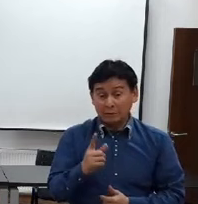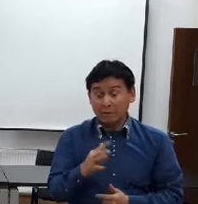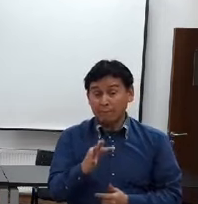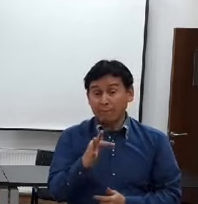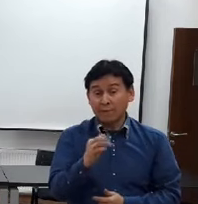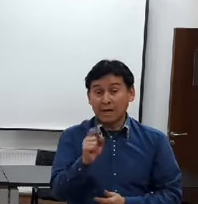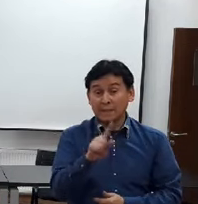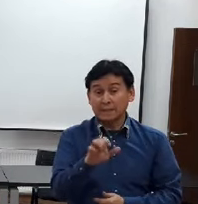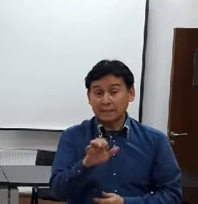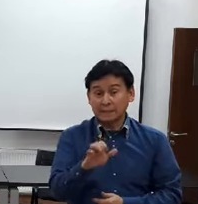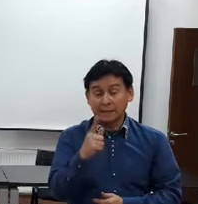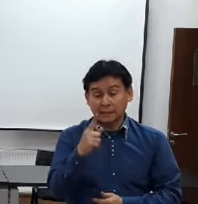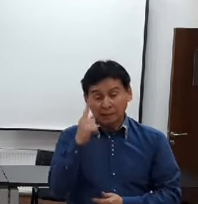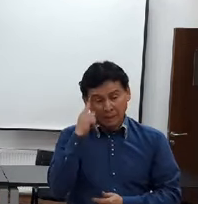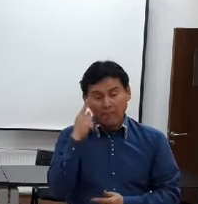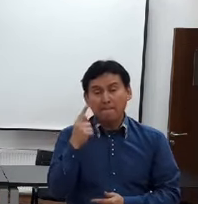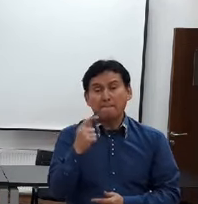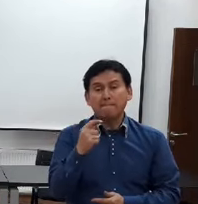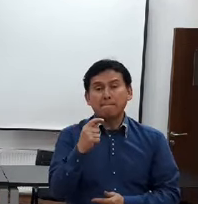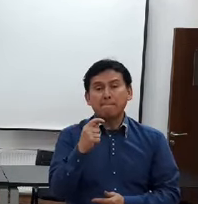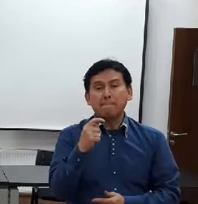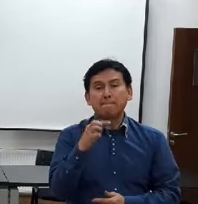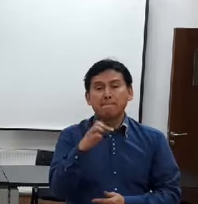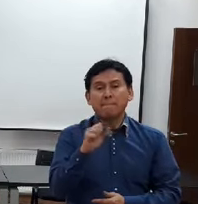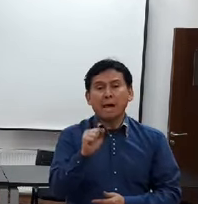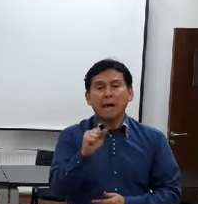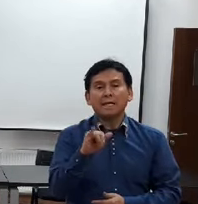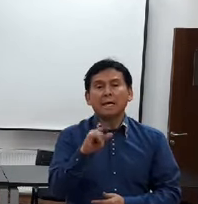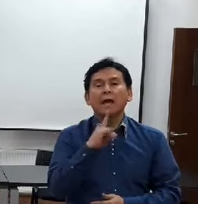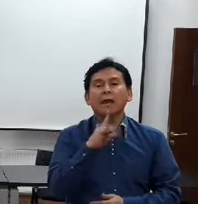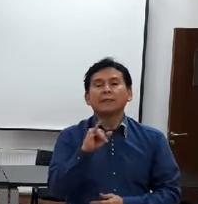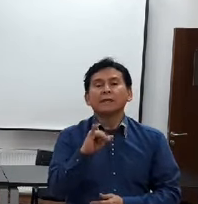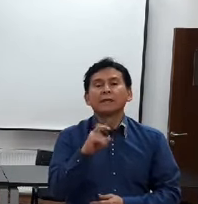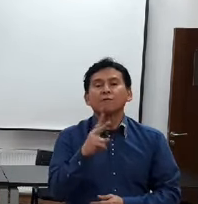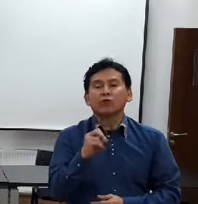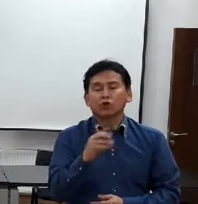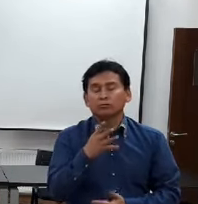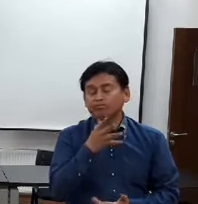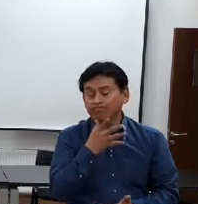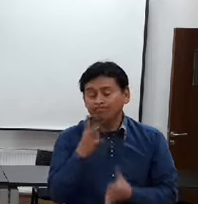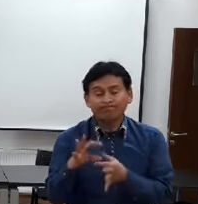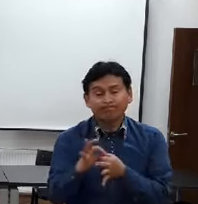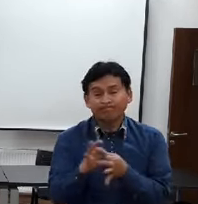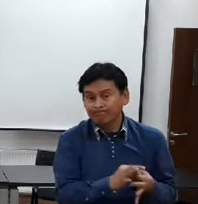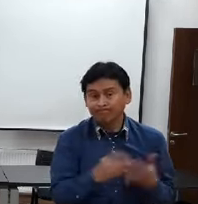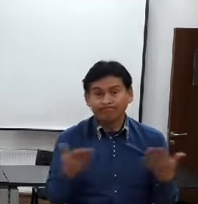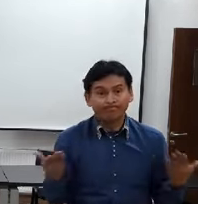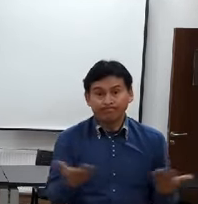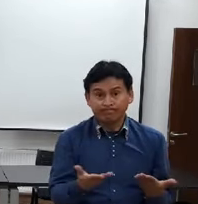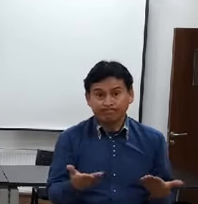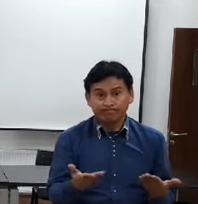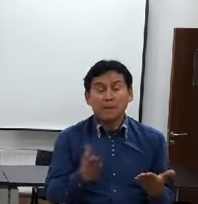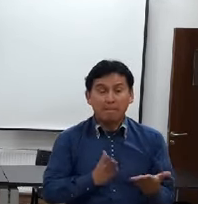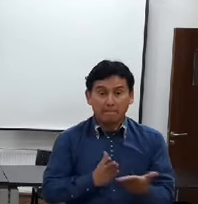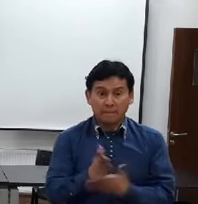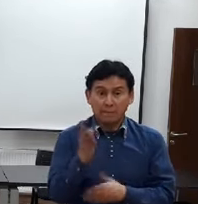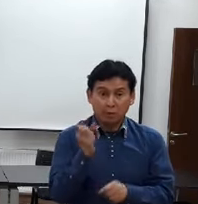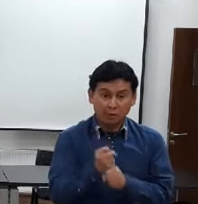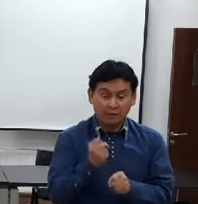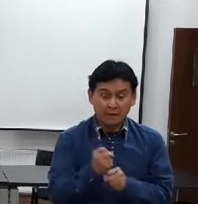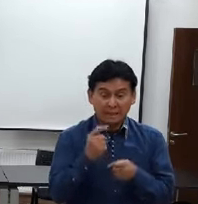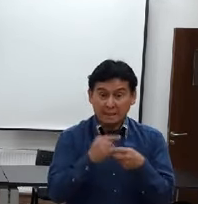de tratamiento paliativo y bueno en este contexto que empezamos a trabajar